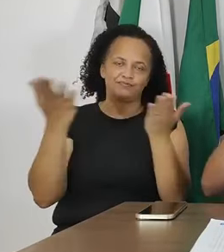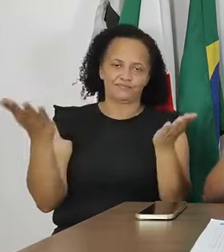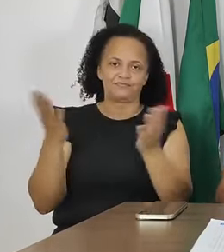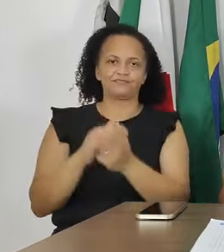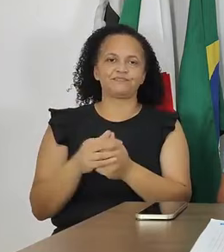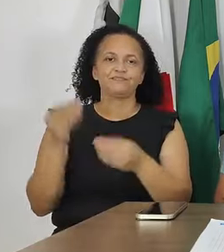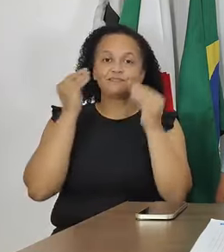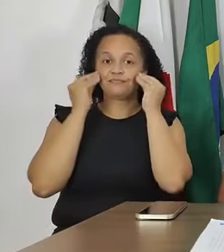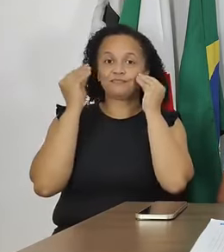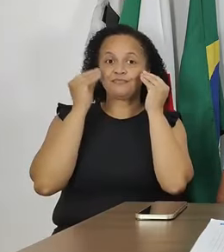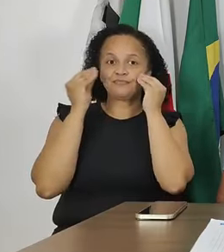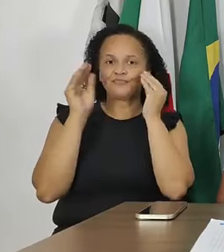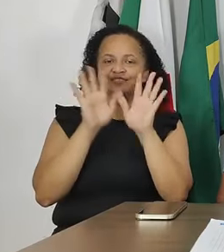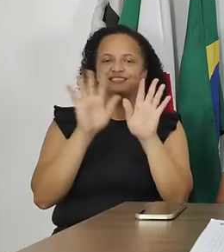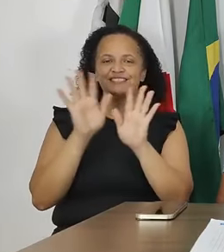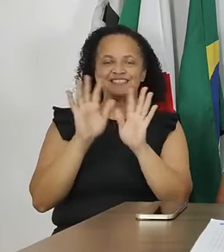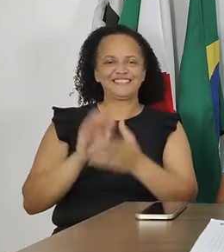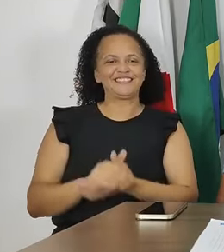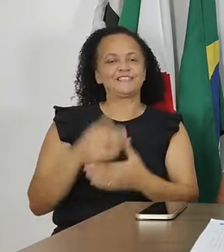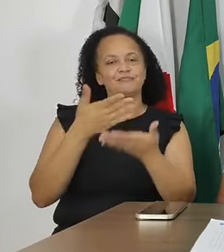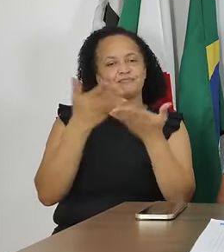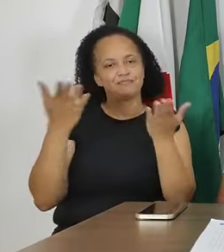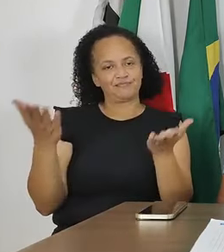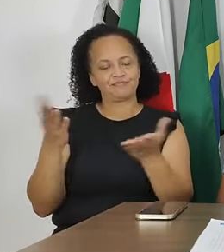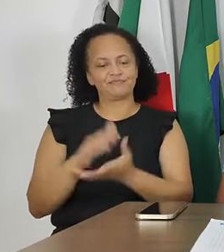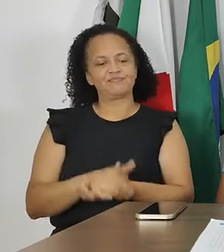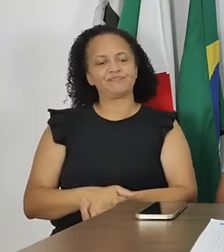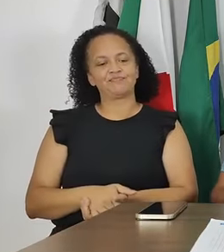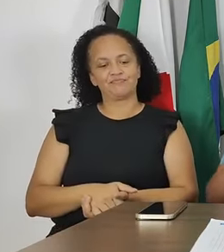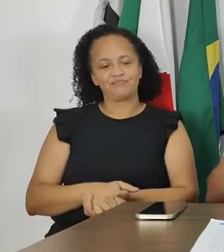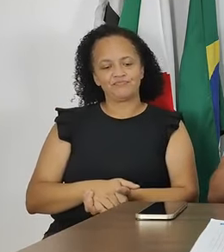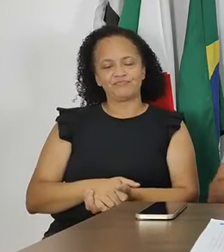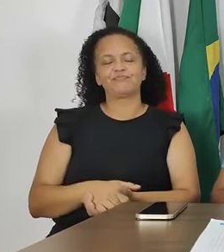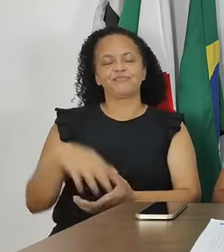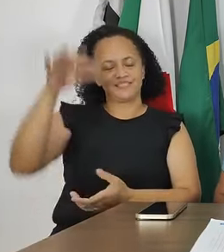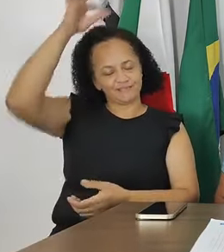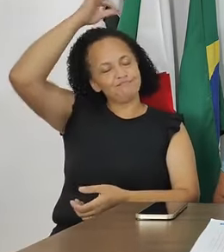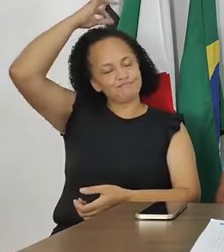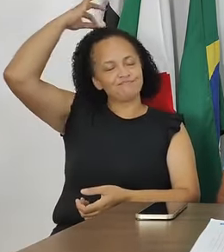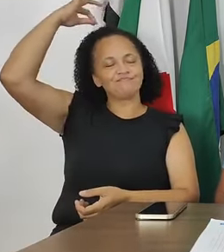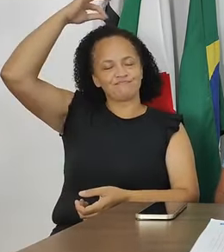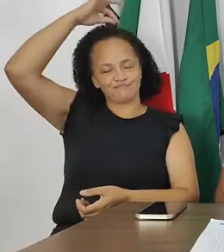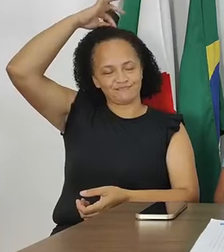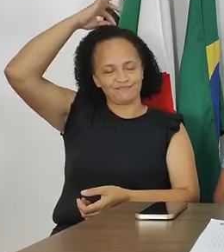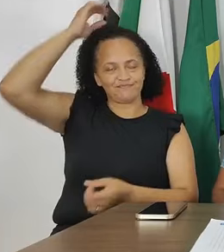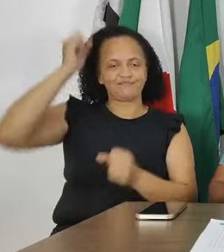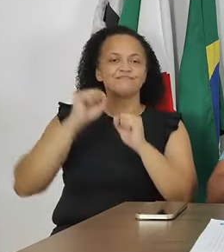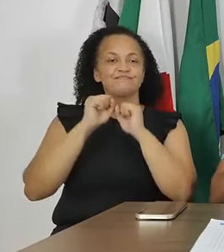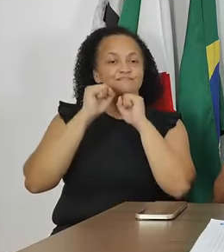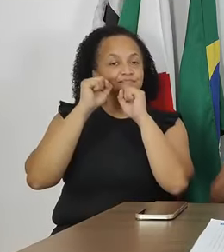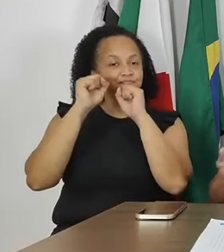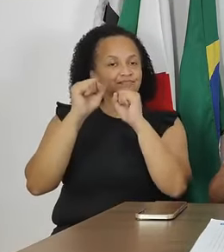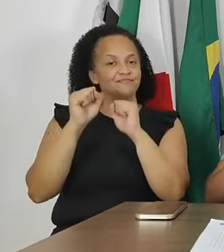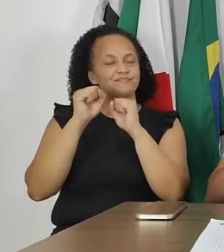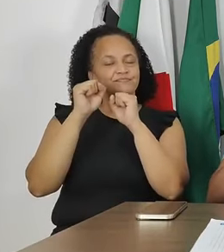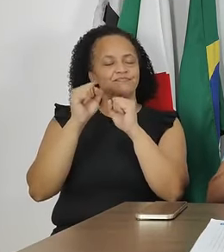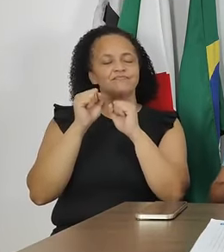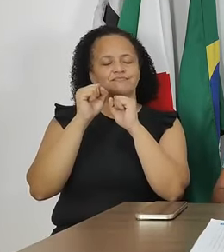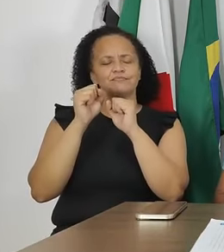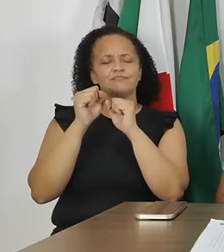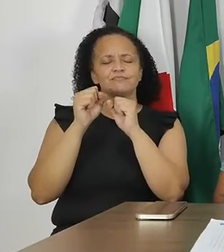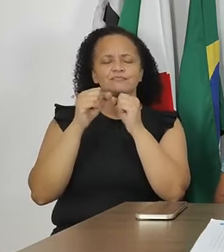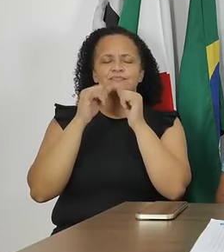beijo para todos vocês, que o Espírito Santo possa confirmar cada uma